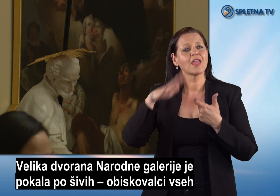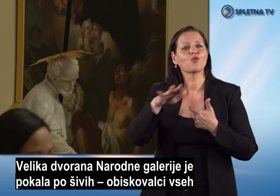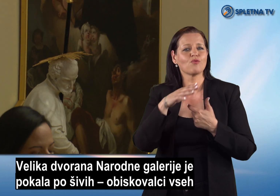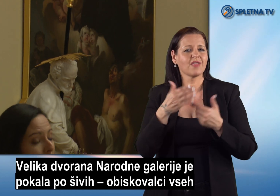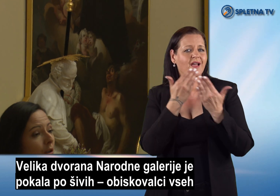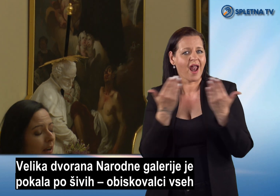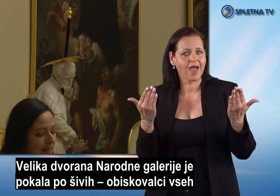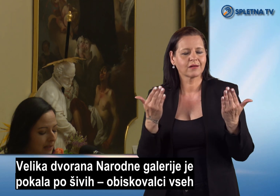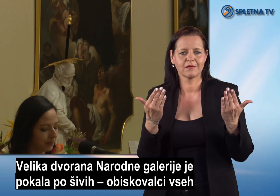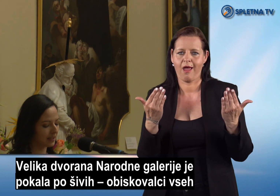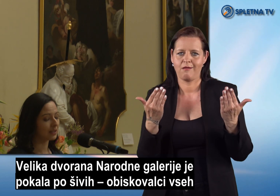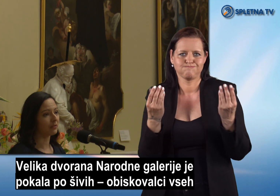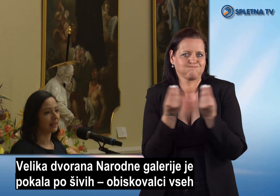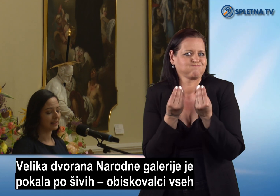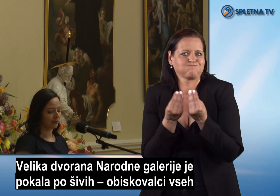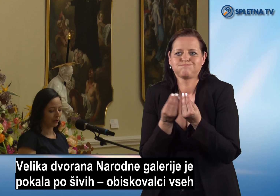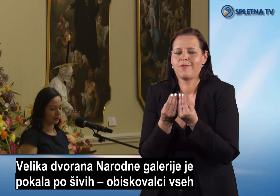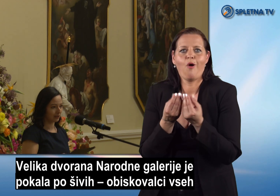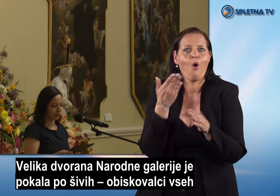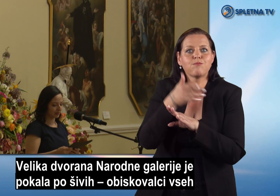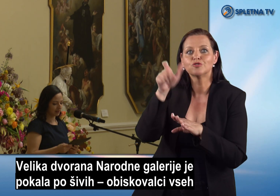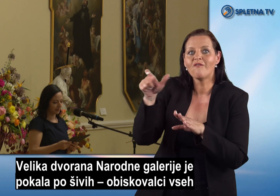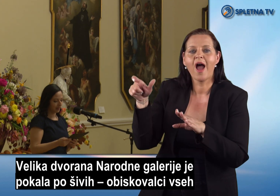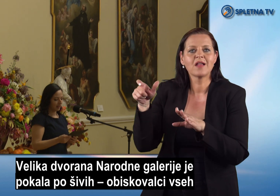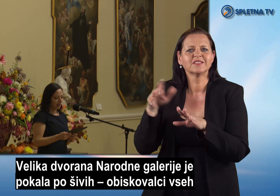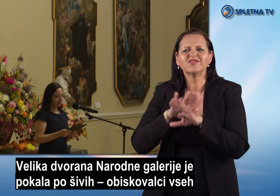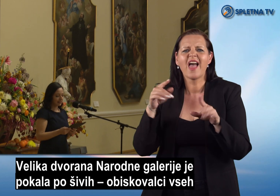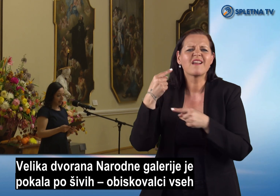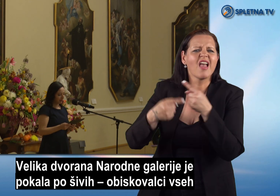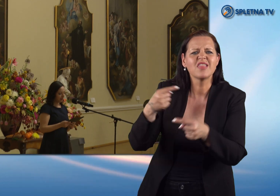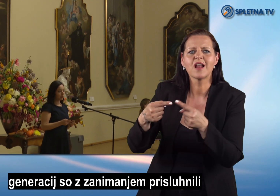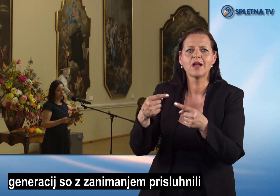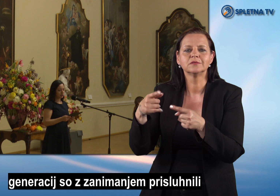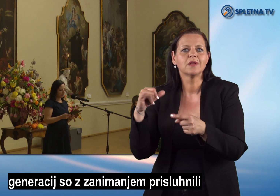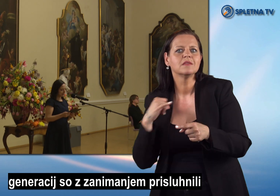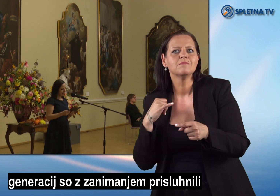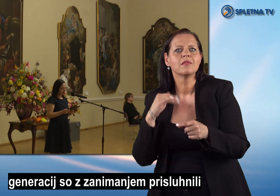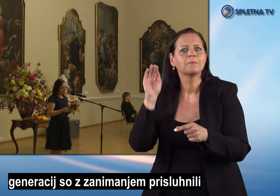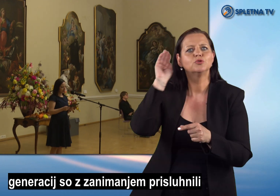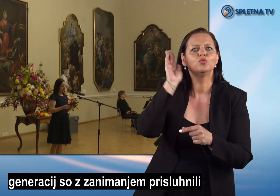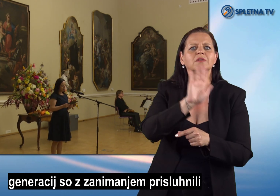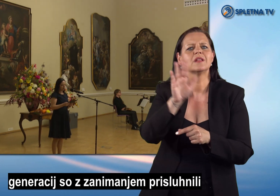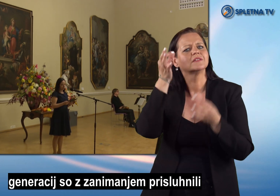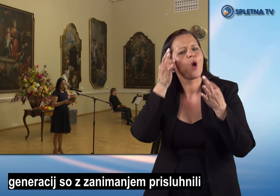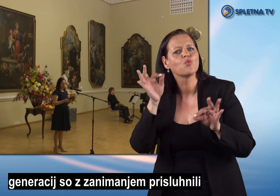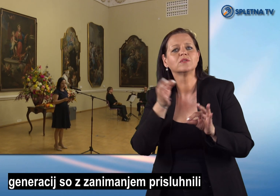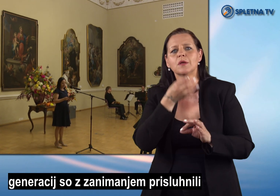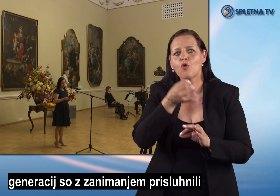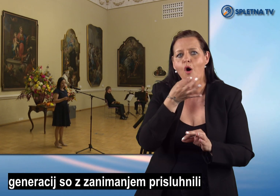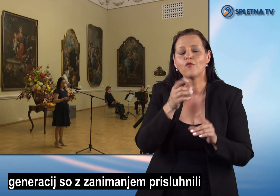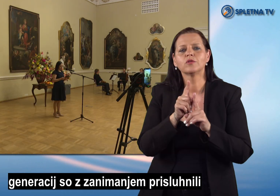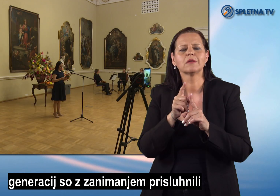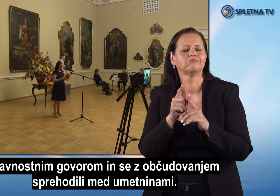Velika dvorana Narodne galerije je pokala po šivih. Obiskovalci vseh generacij so z zanimanjem